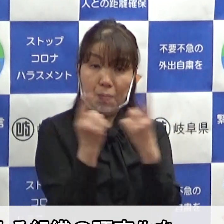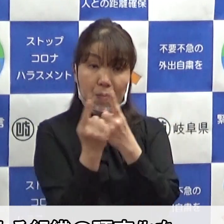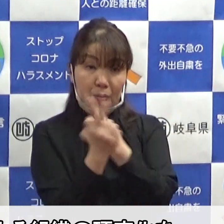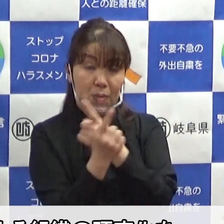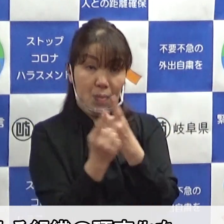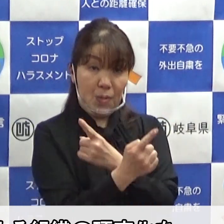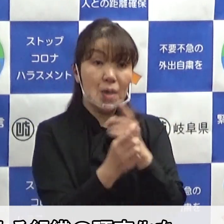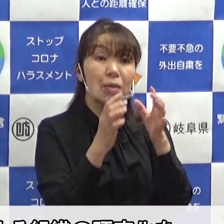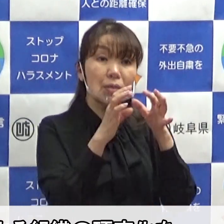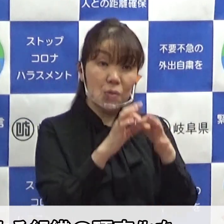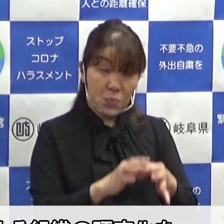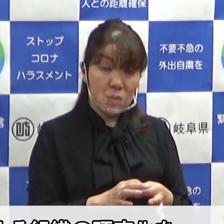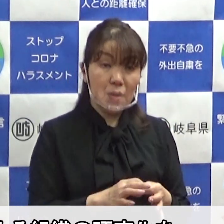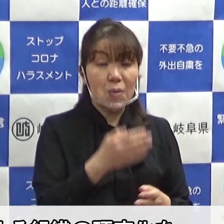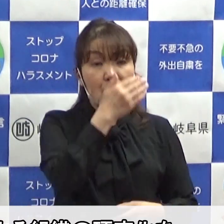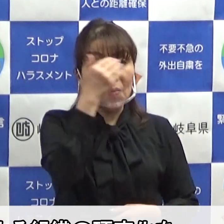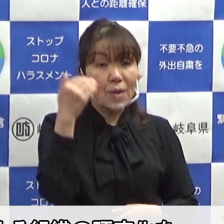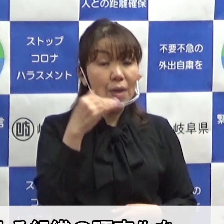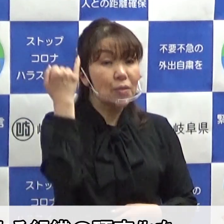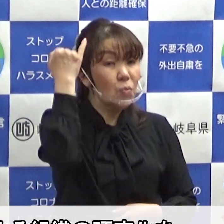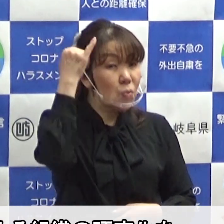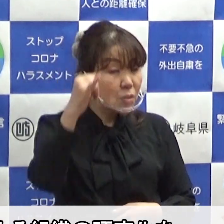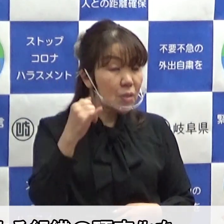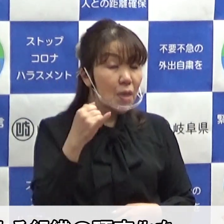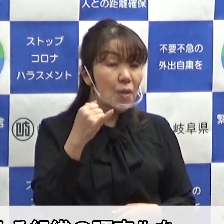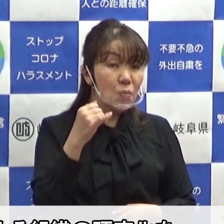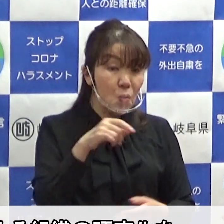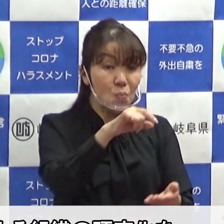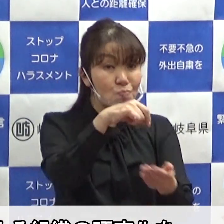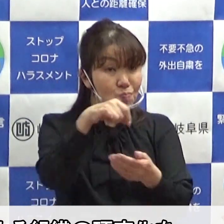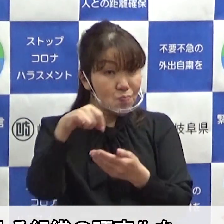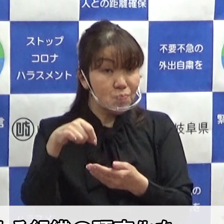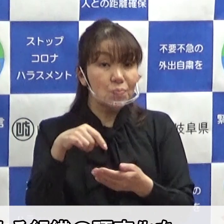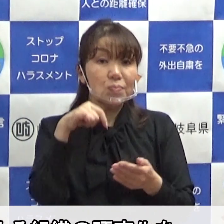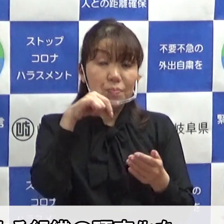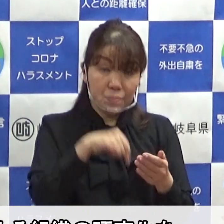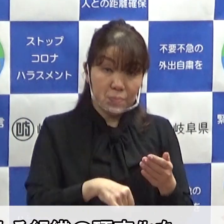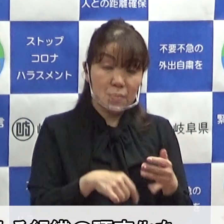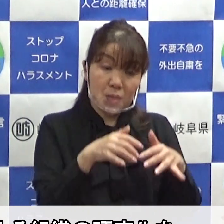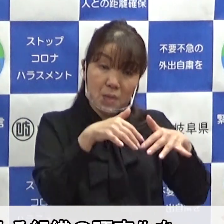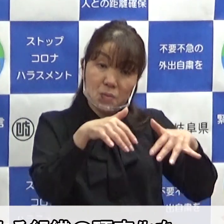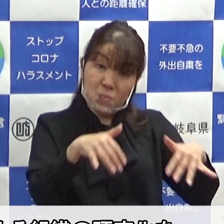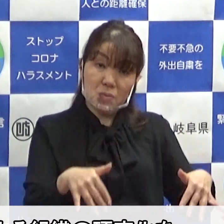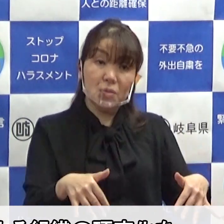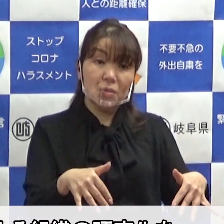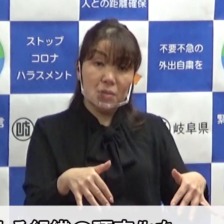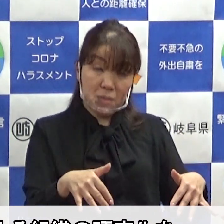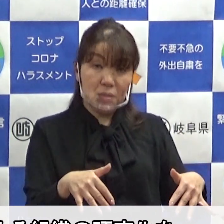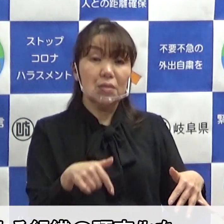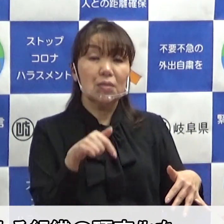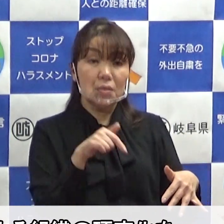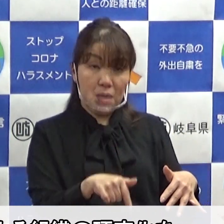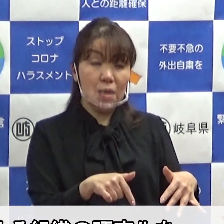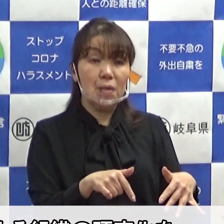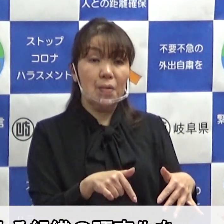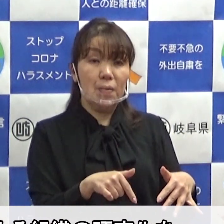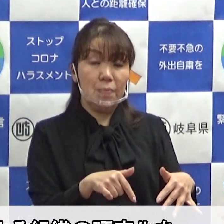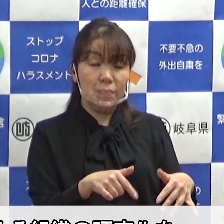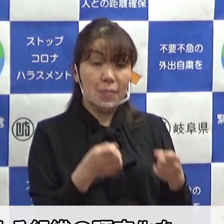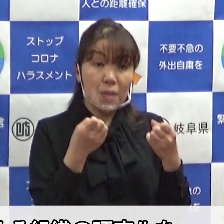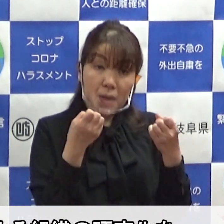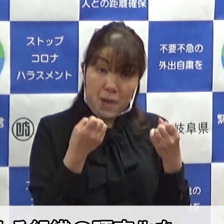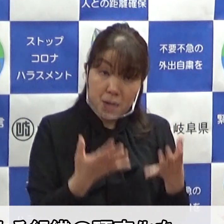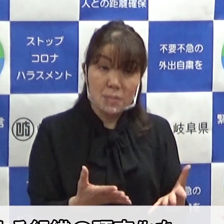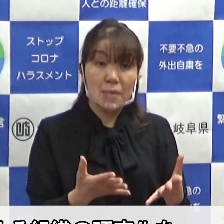ますし、それから若い人たちの意見をどんどん取り入れていく中でですね、組織がこのかえって、新し